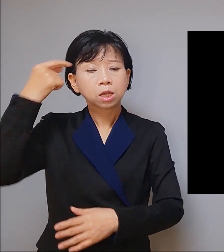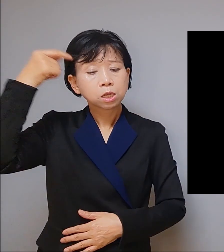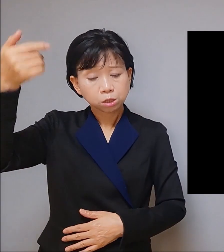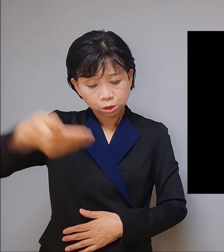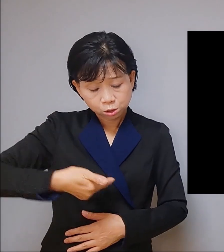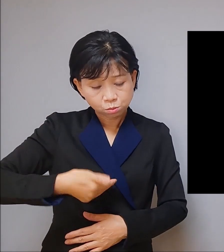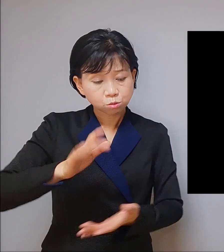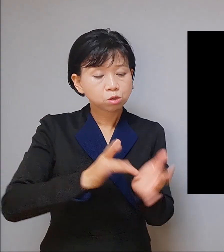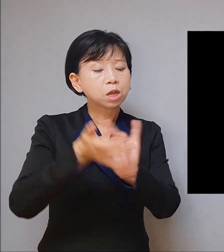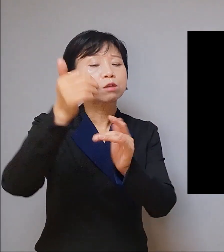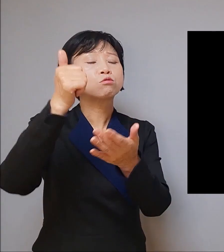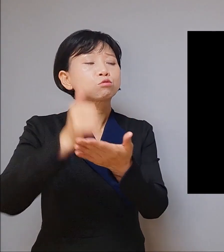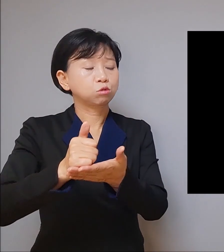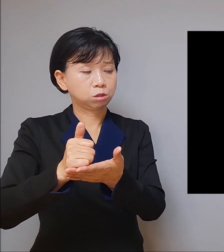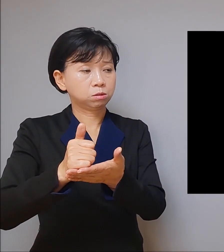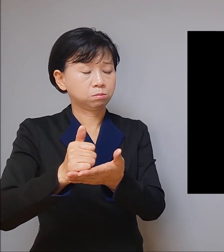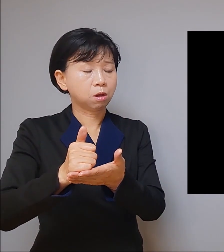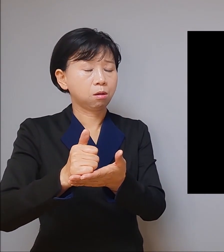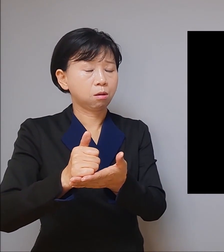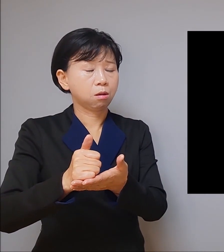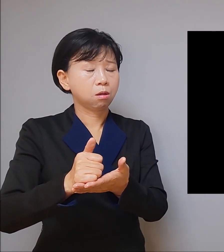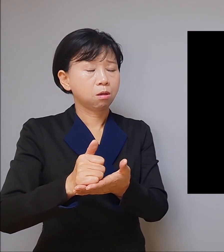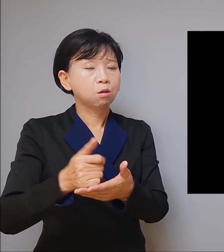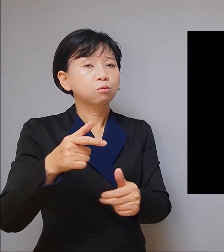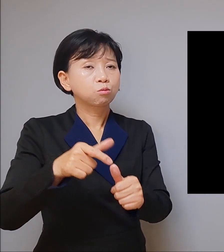받고 예수님을 영접했어요.